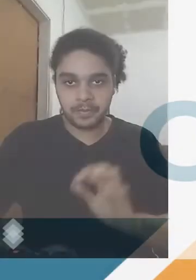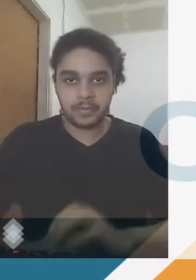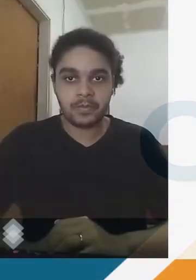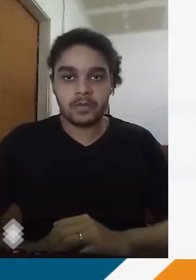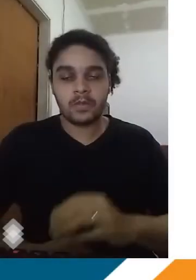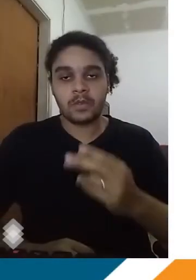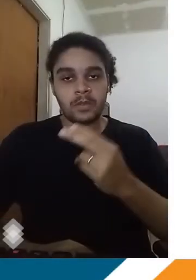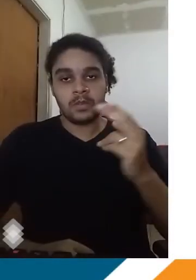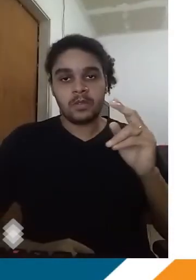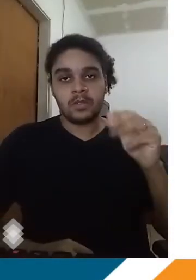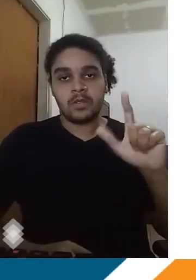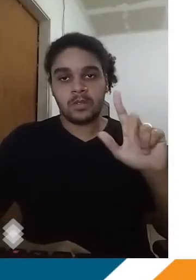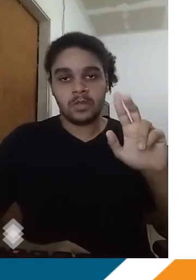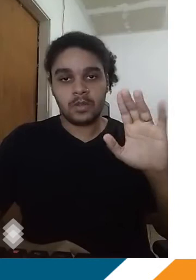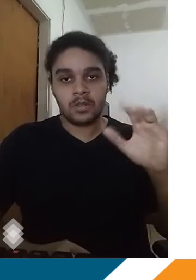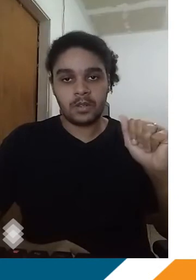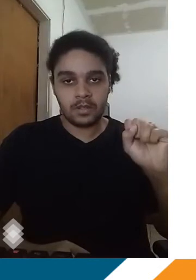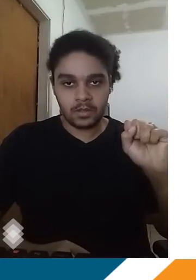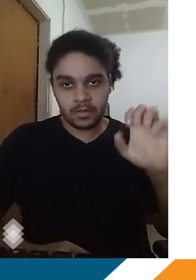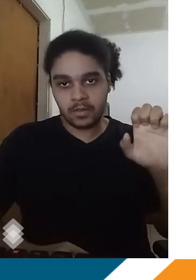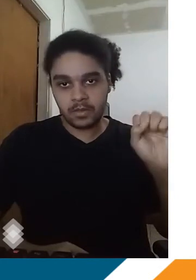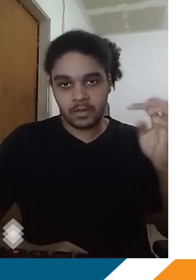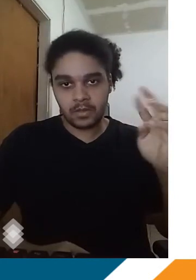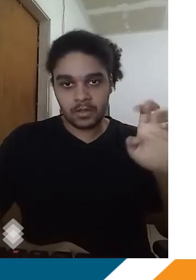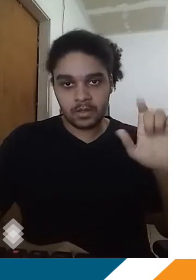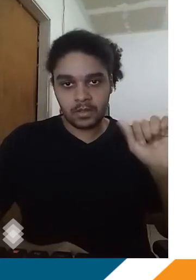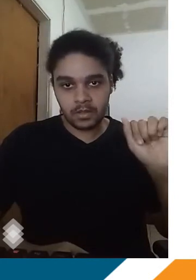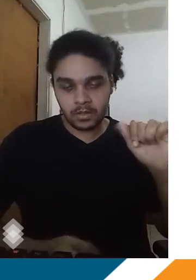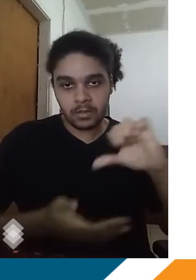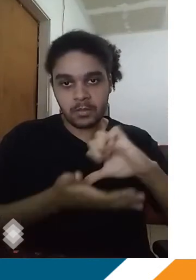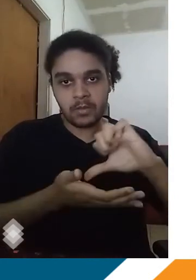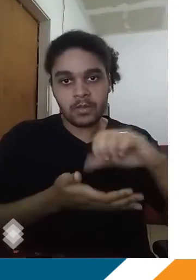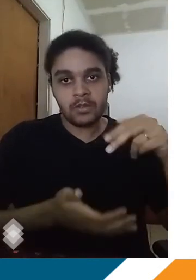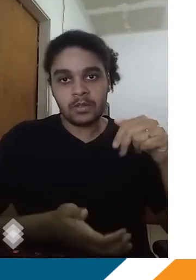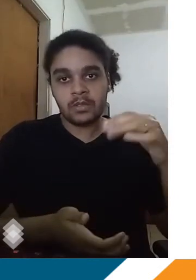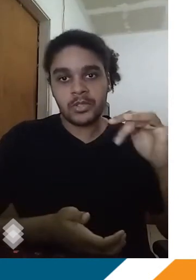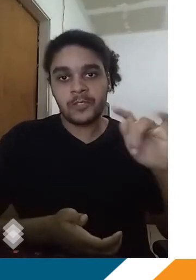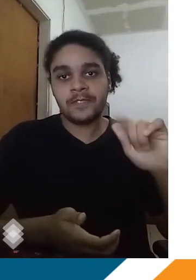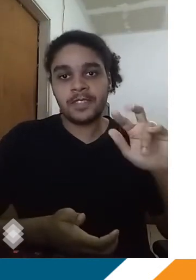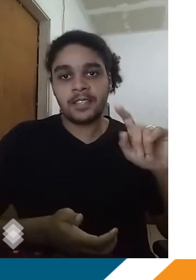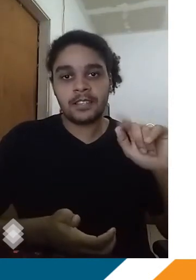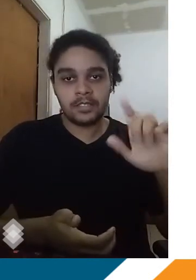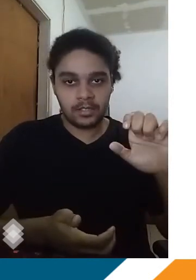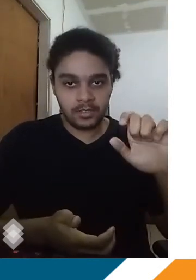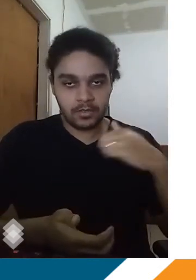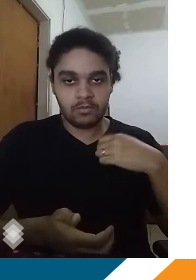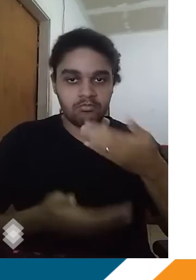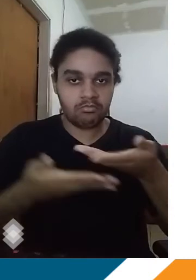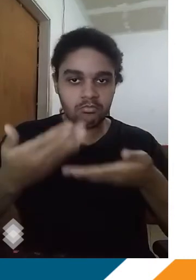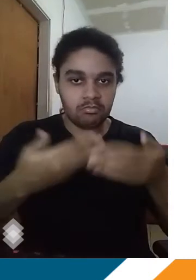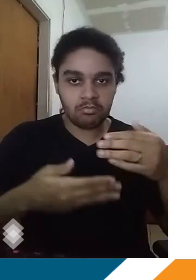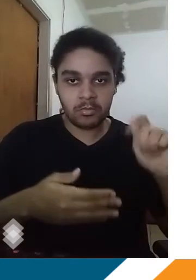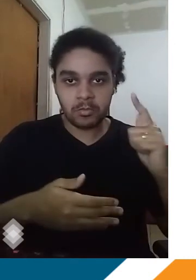todos, aqui quem fala é o mediador Lucas Estrela, do Polo de Natividade, mediador de Geografia, e a nossa aula de hoje é